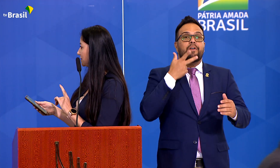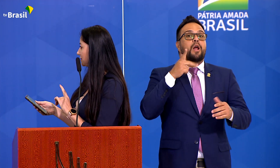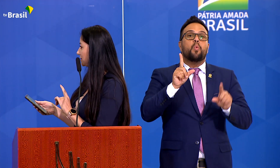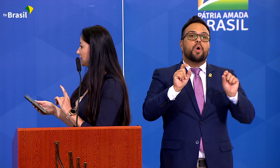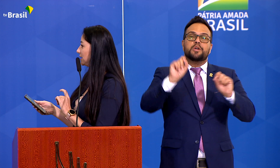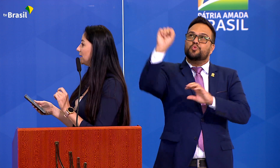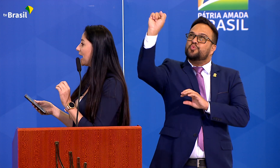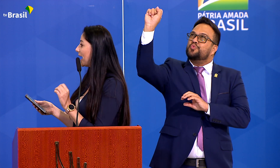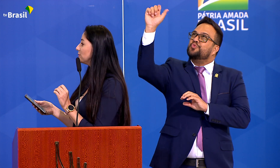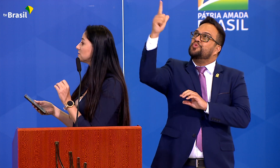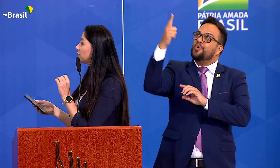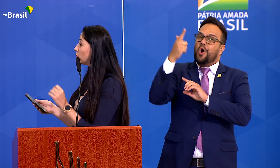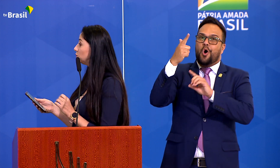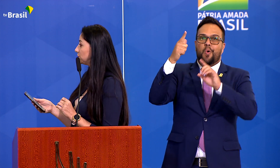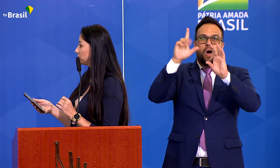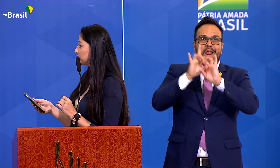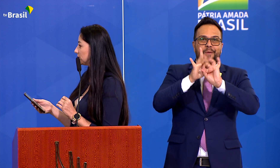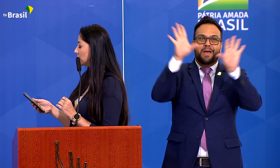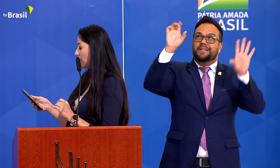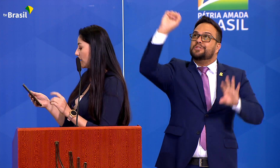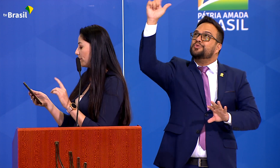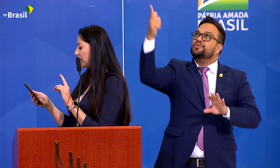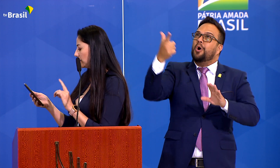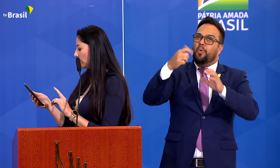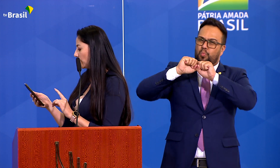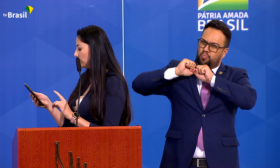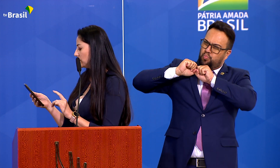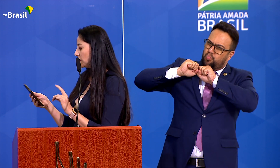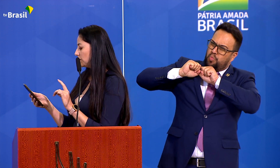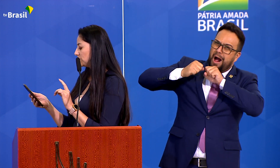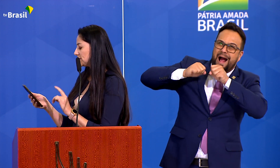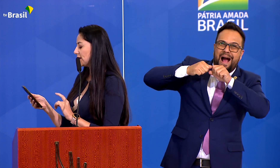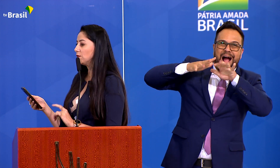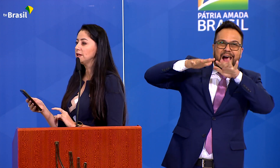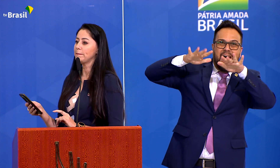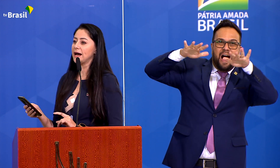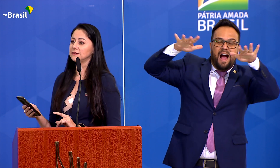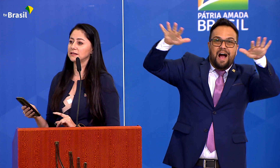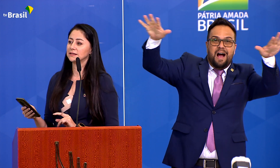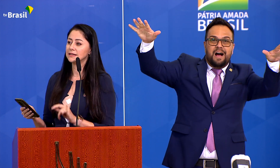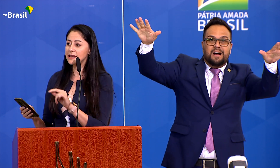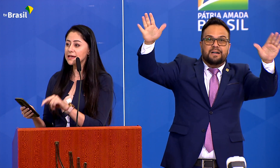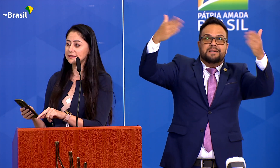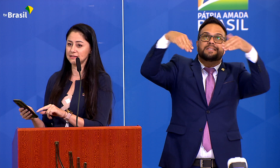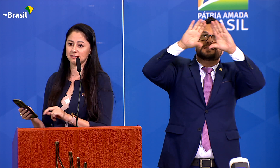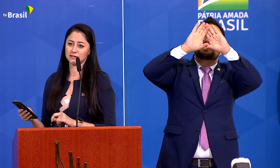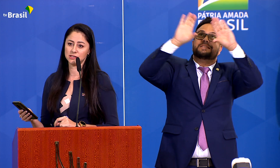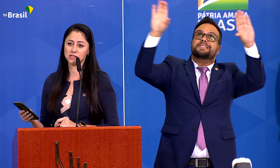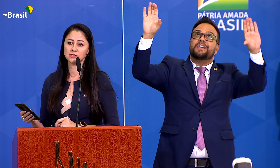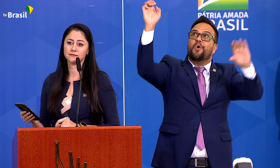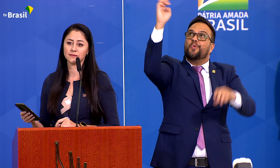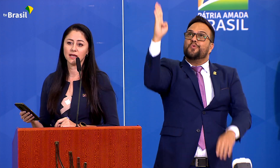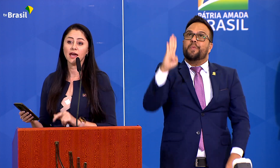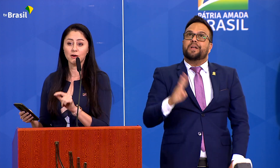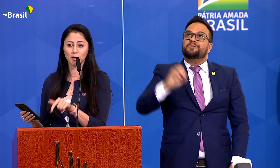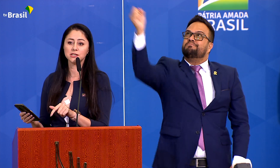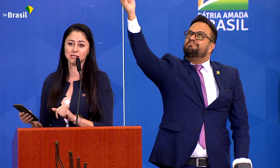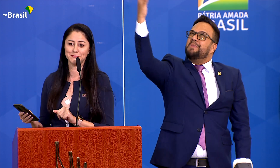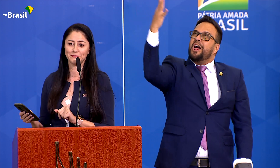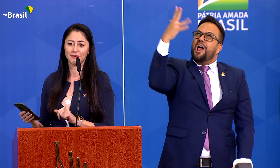da liberdade em raios fúlgidos brilhou no céu da pátria nesse instante